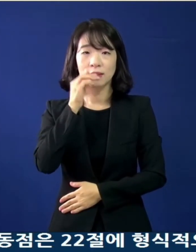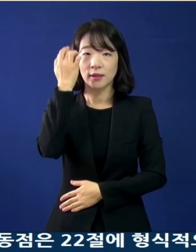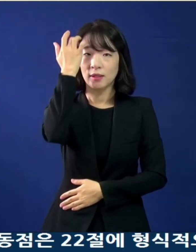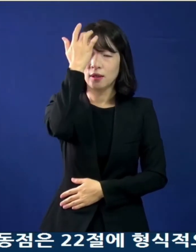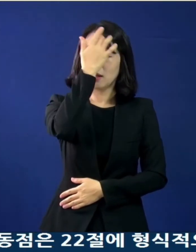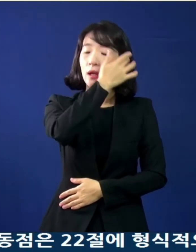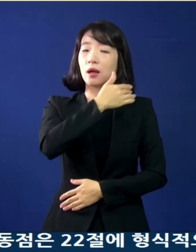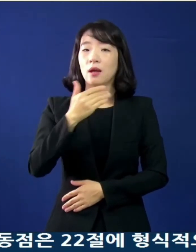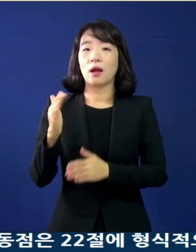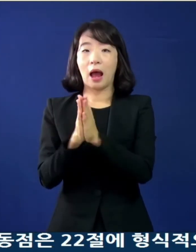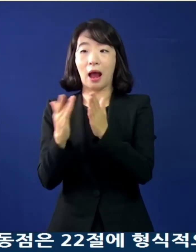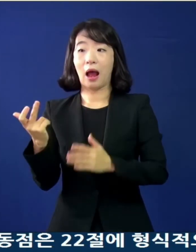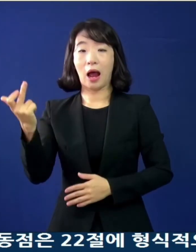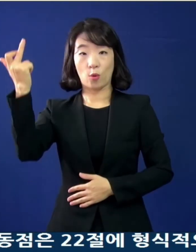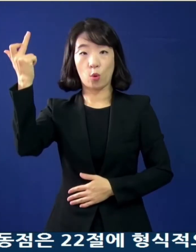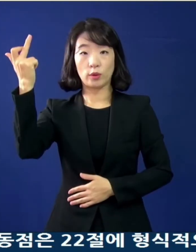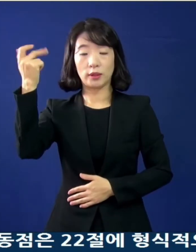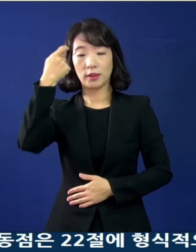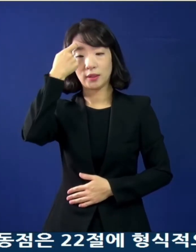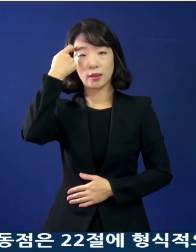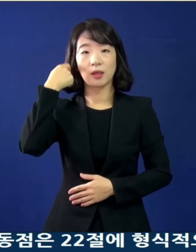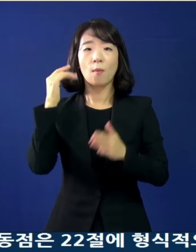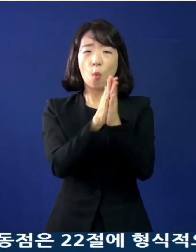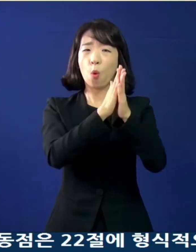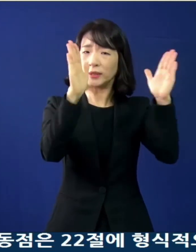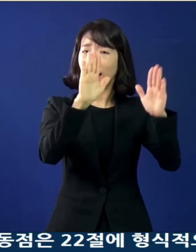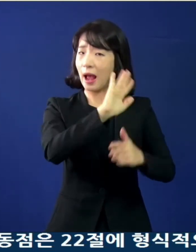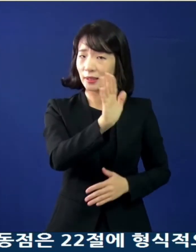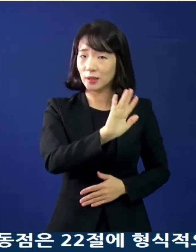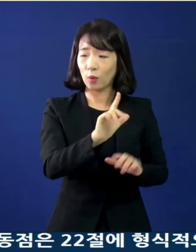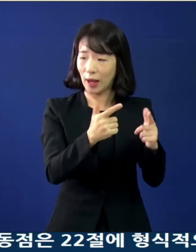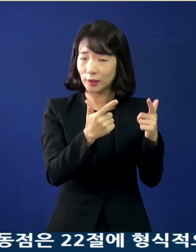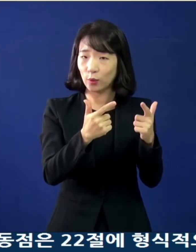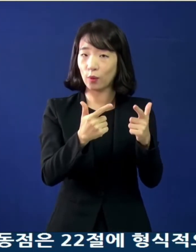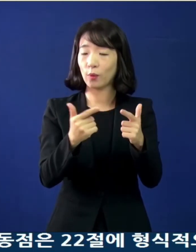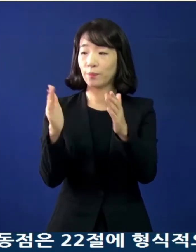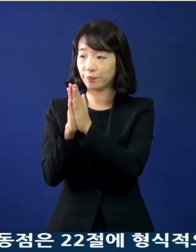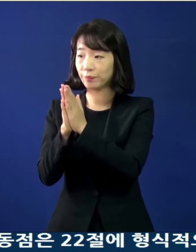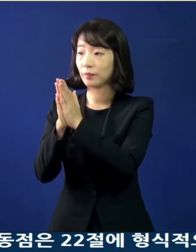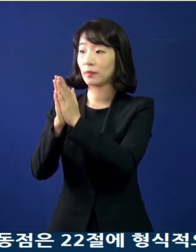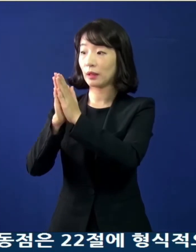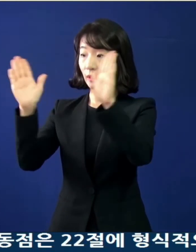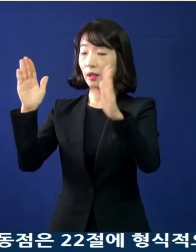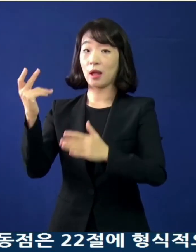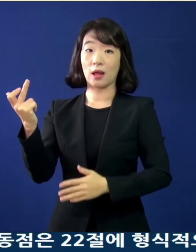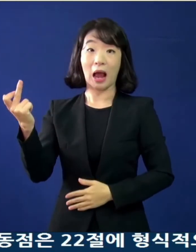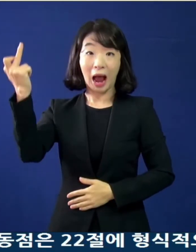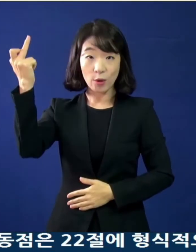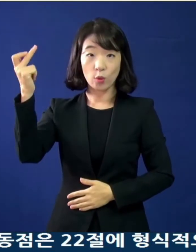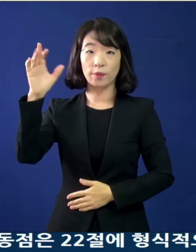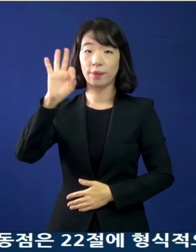아론이, 모세가 아니라 아론이 회막에 들어갈 수 있는 자격을 얻은 겁니다.